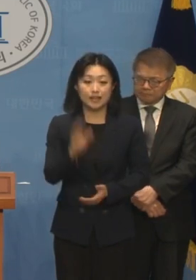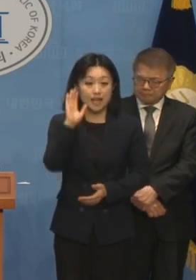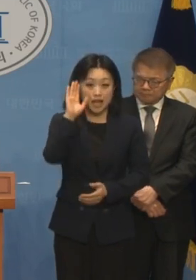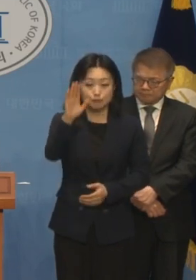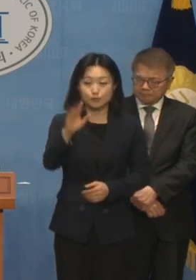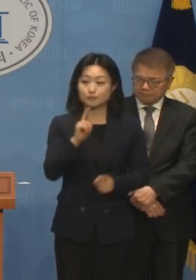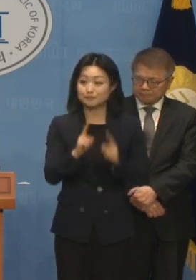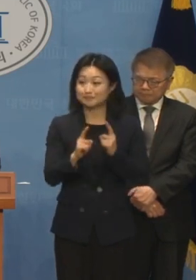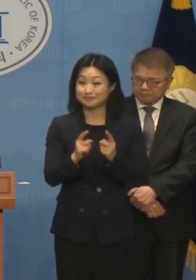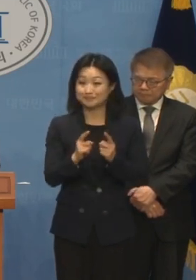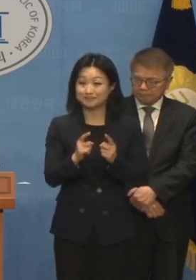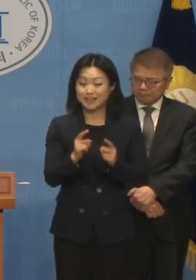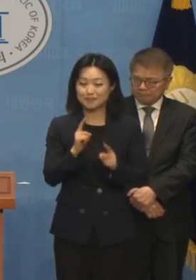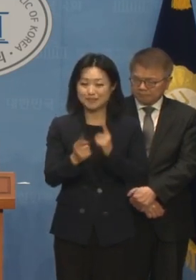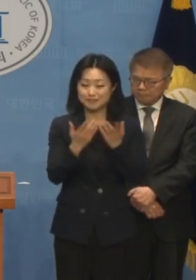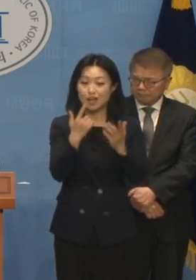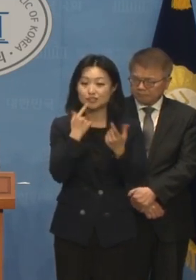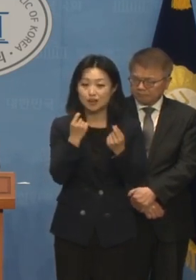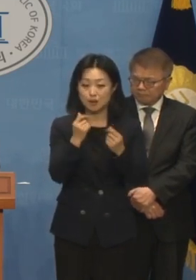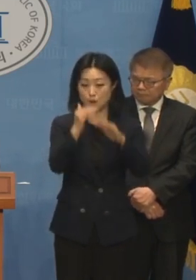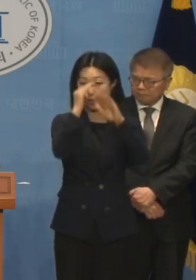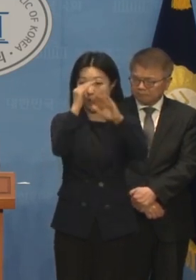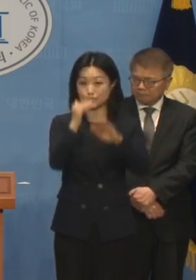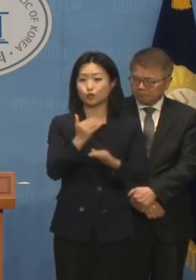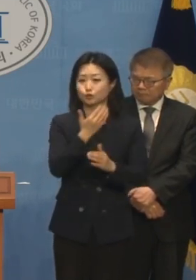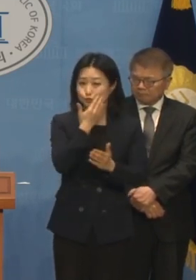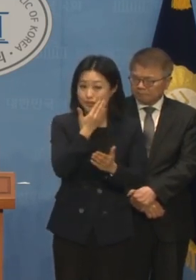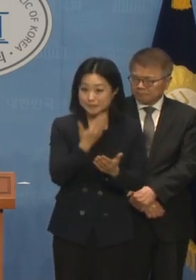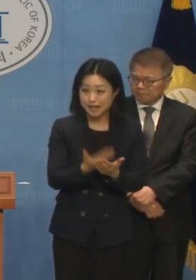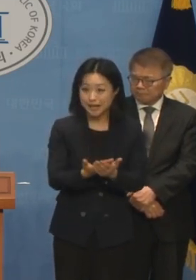앞서 말씀드렸다시피 과정이 중요합니다.